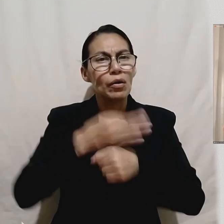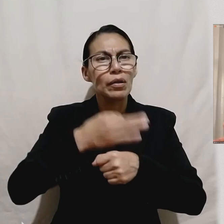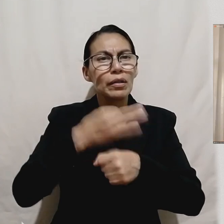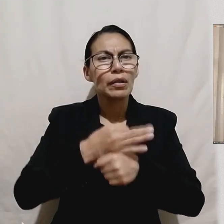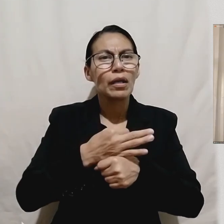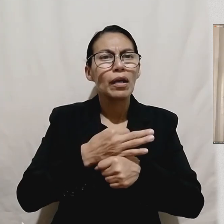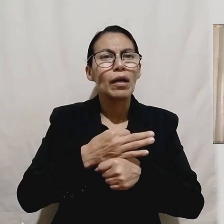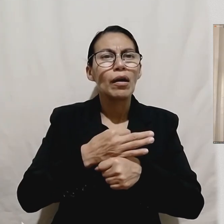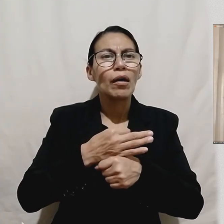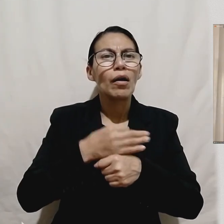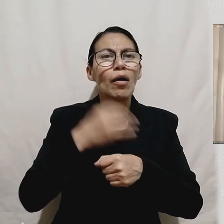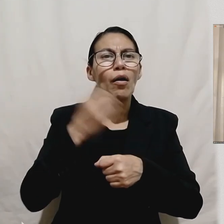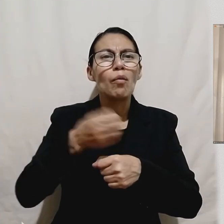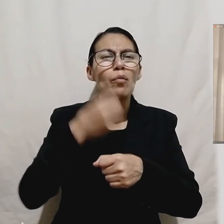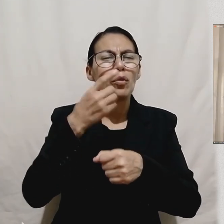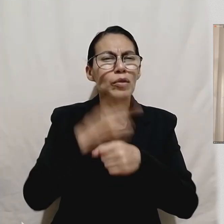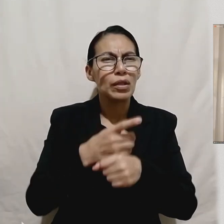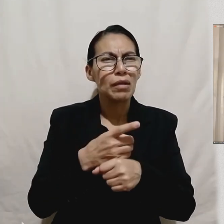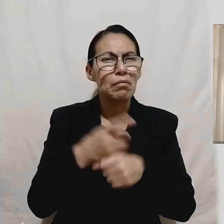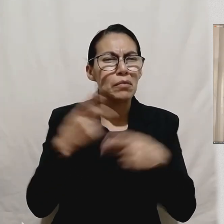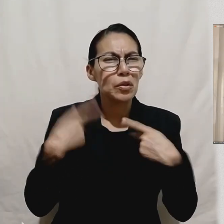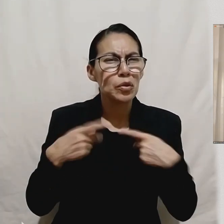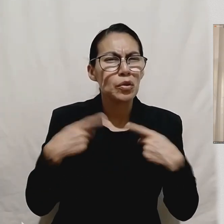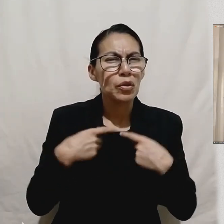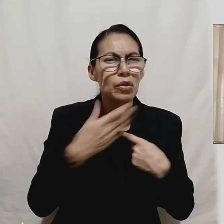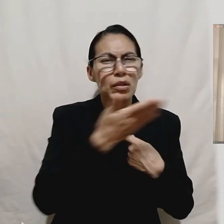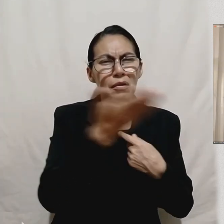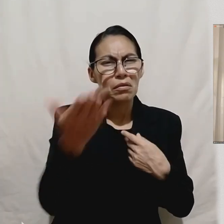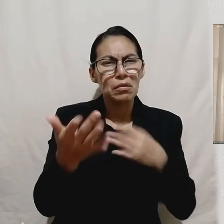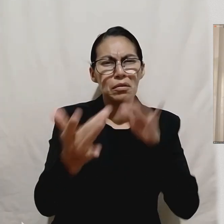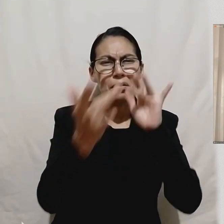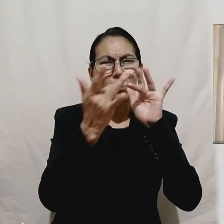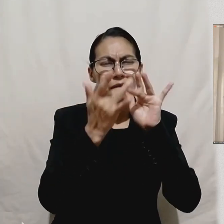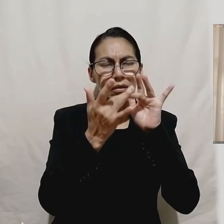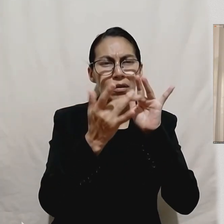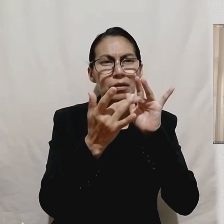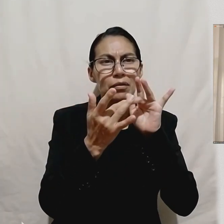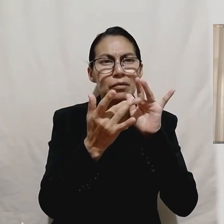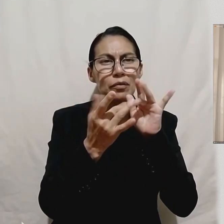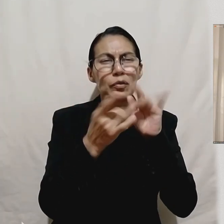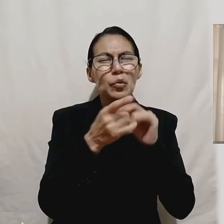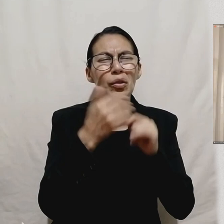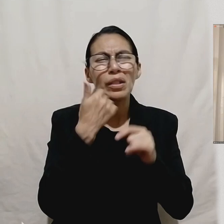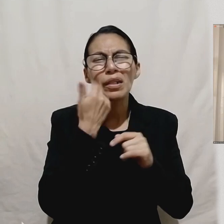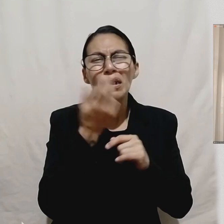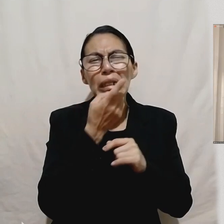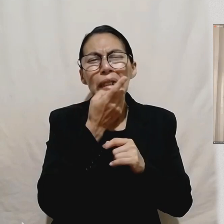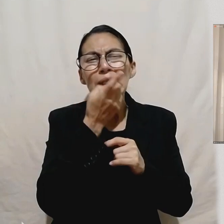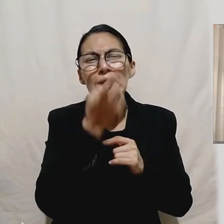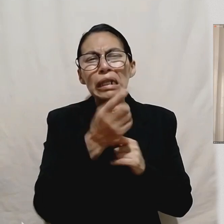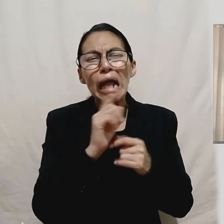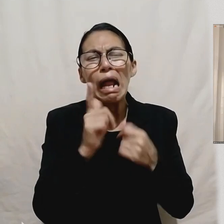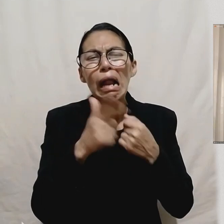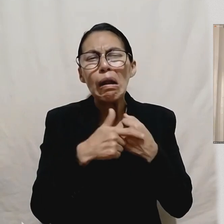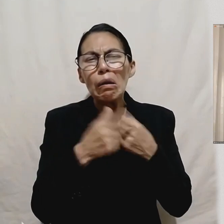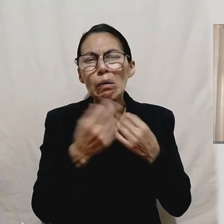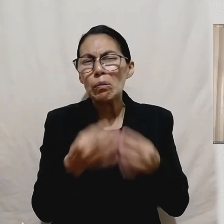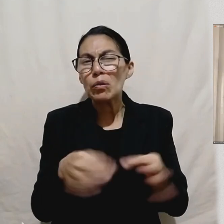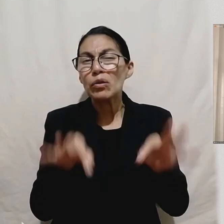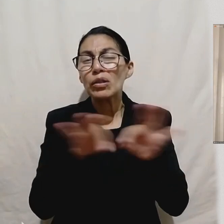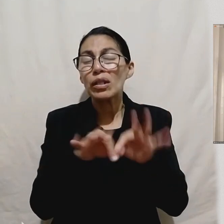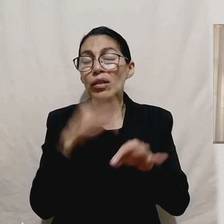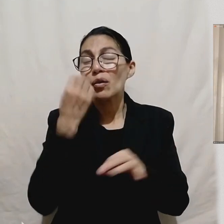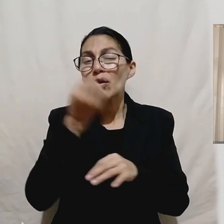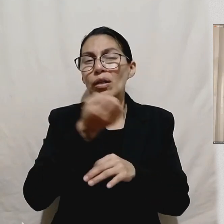o tienes ahora la oportunidad de decirles a las personas que están mirando Este programa algo tan